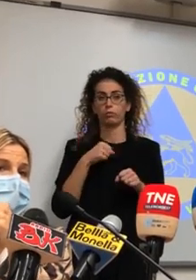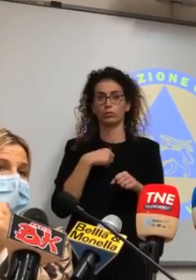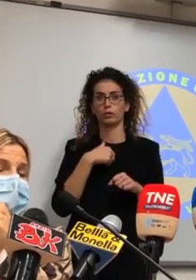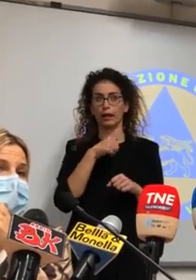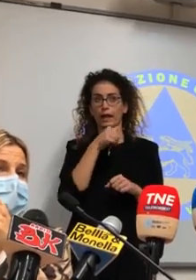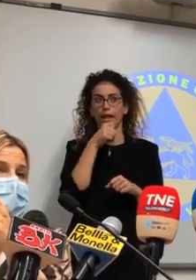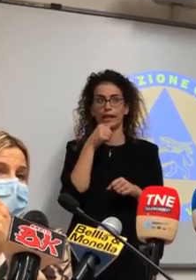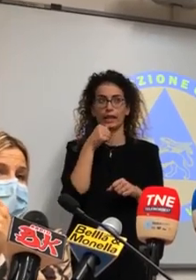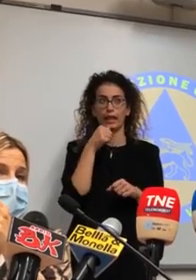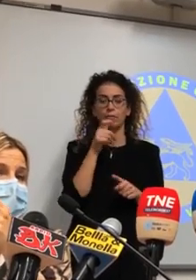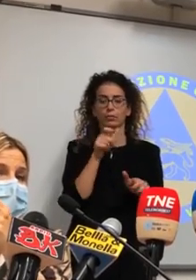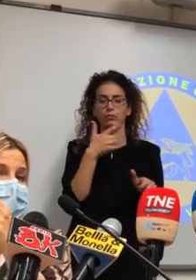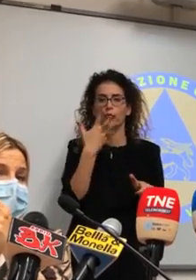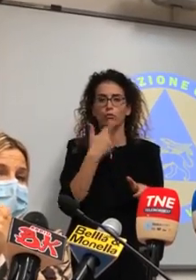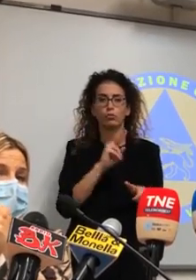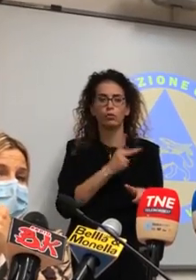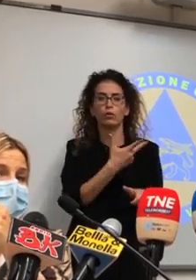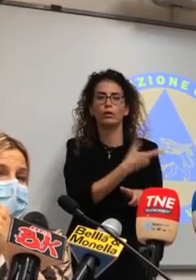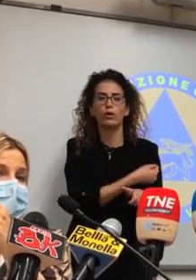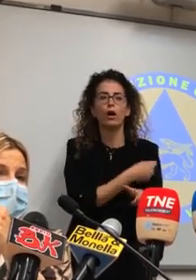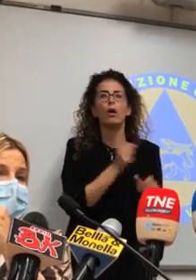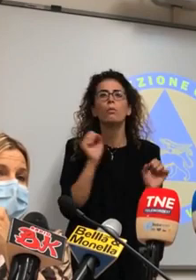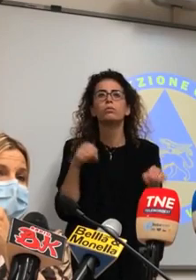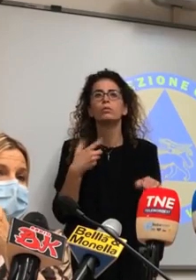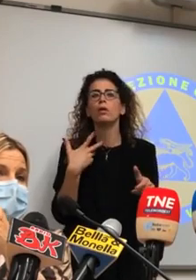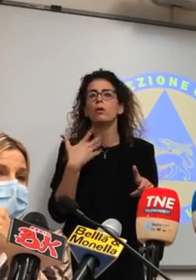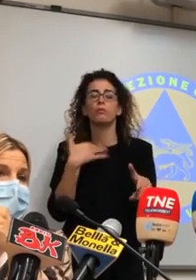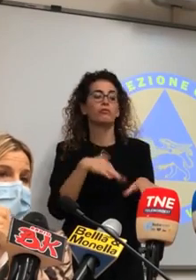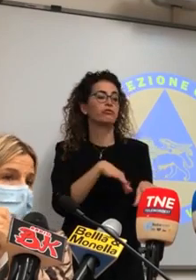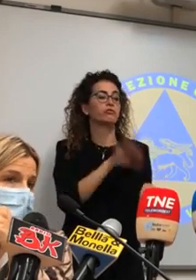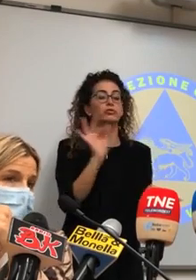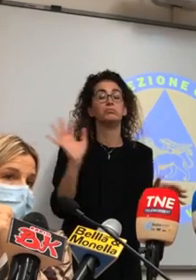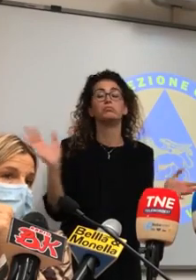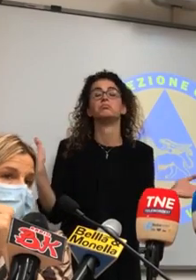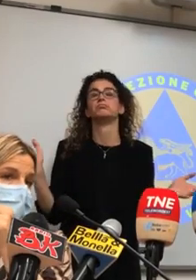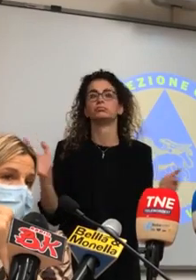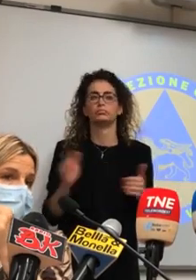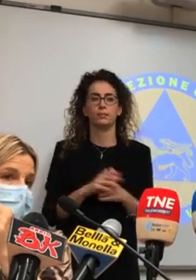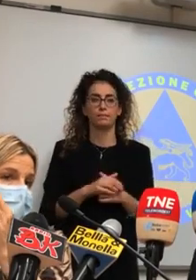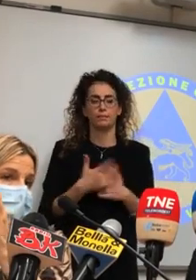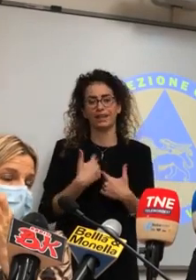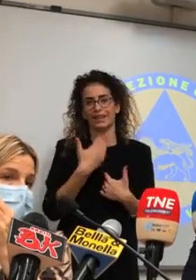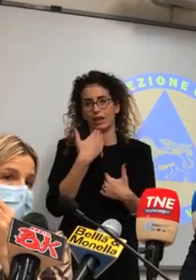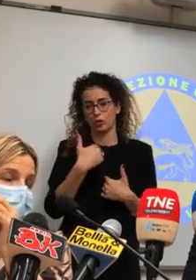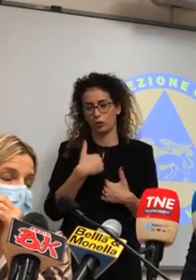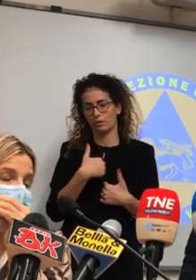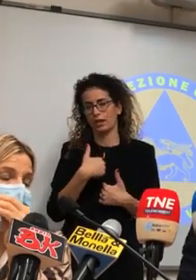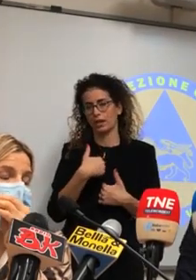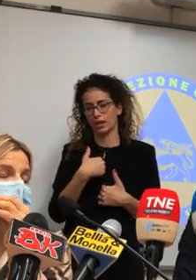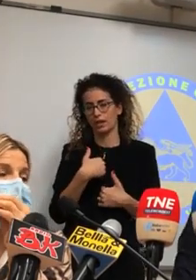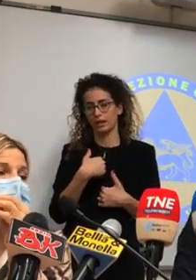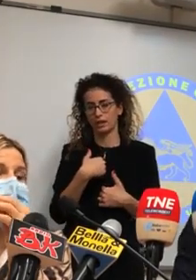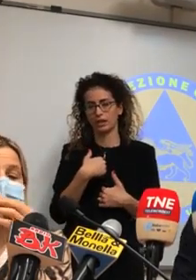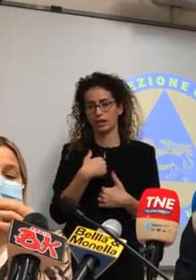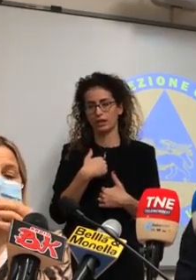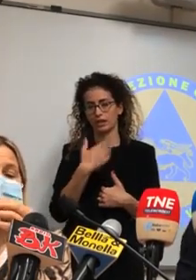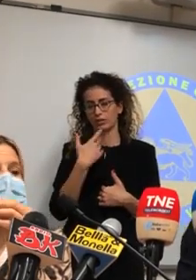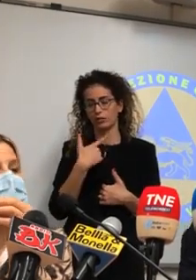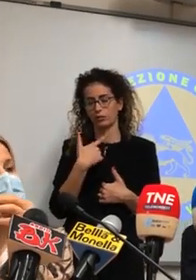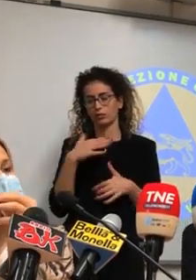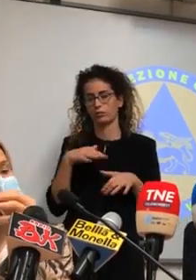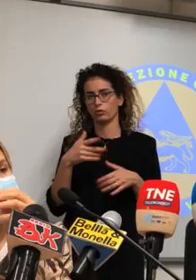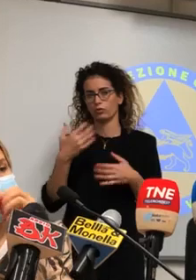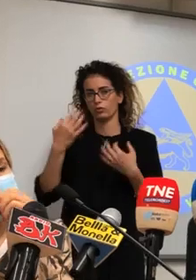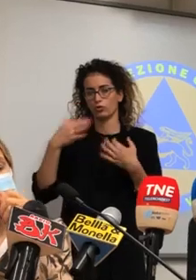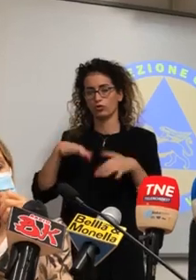fare le chiamate che devo fare, magari decideranno in maniera volontaria, non lo so, ma io ho l'impressione che decideranno, perché poi è un